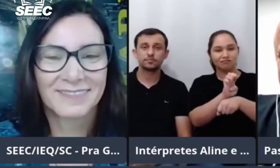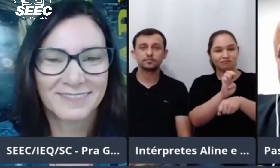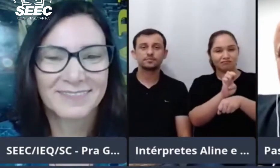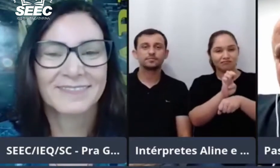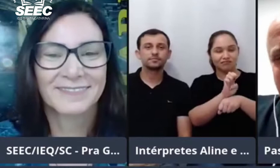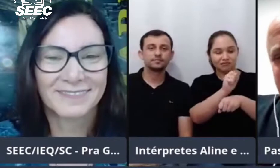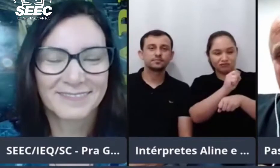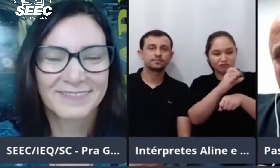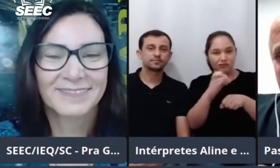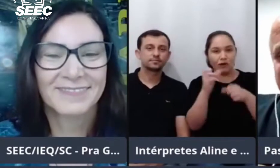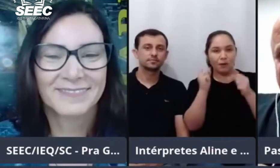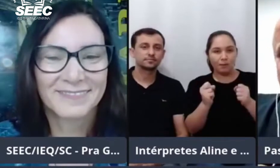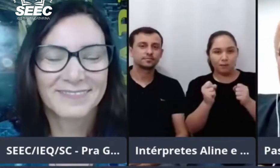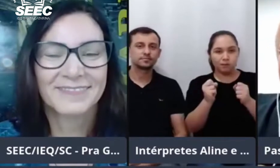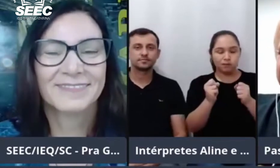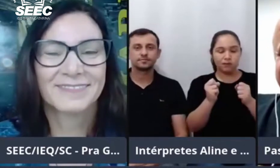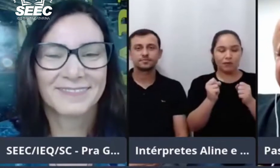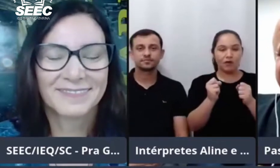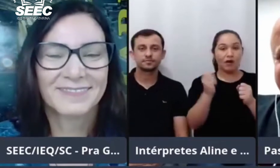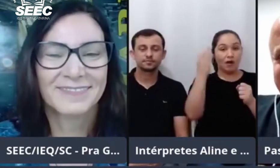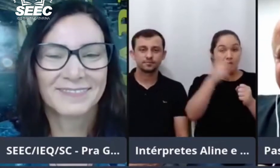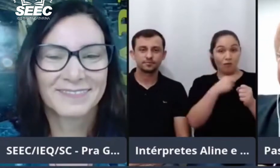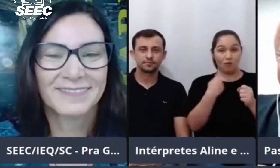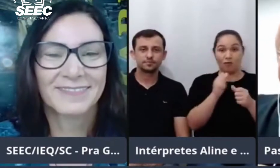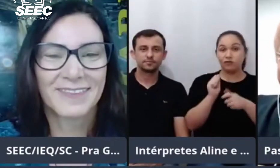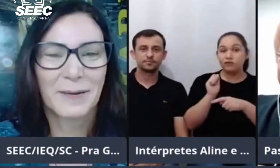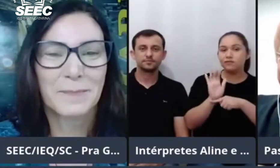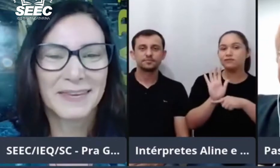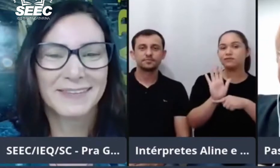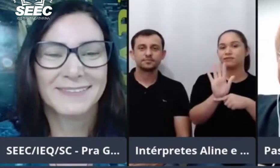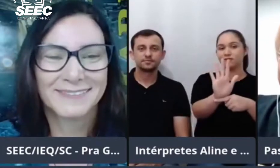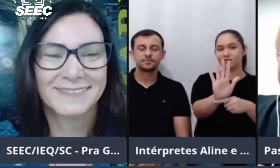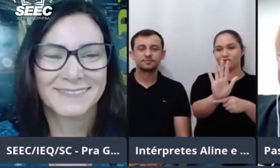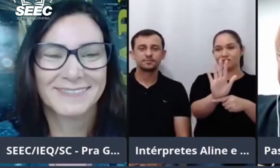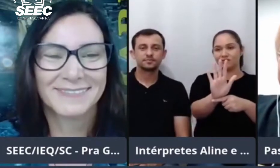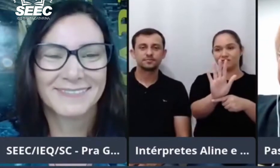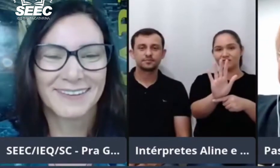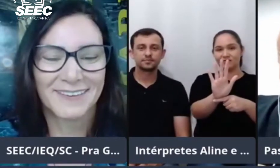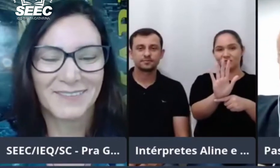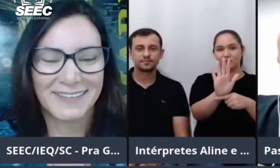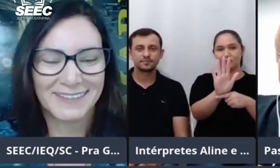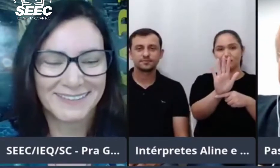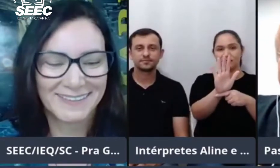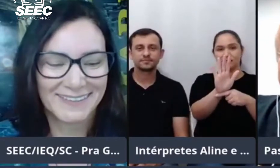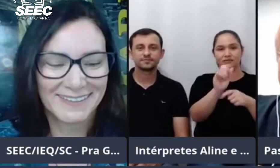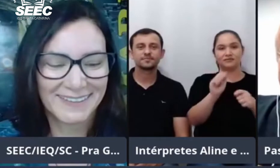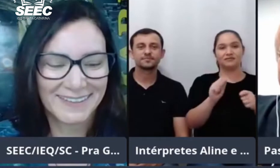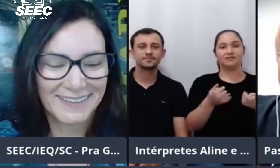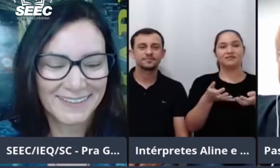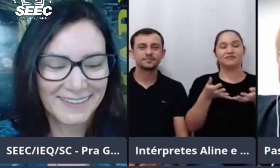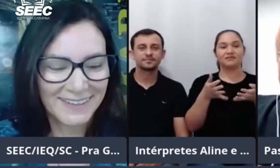Vai ser um imenso prazer, uma enorme alegria, né? Amém. Amém.